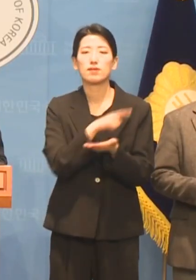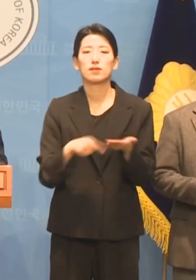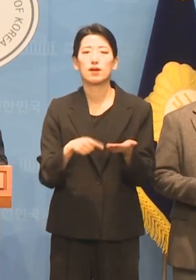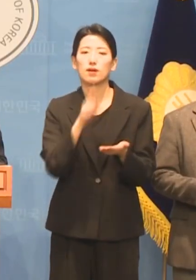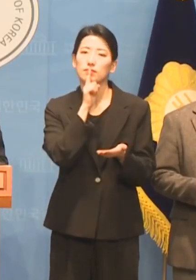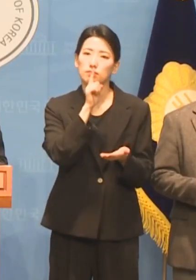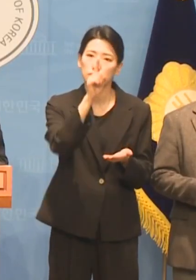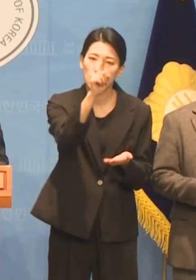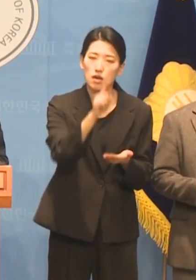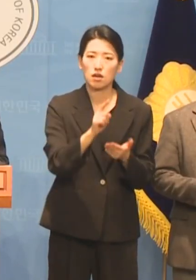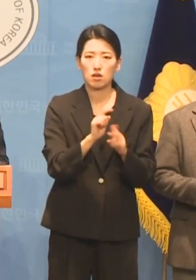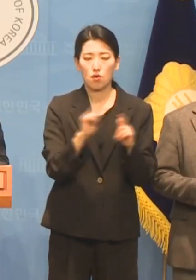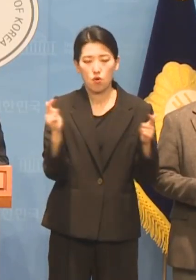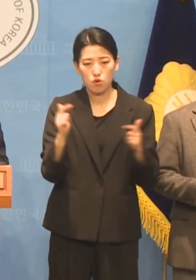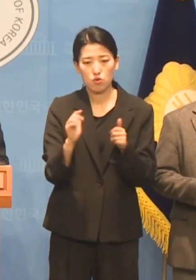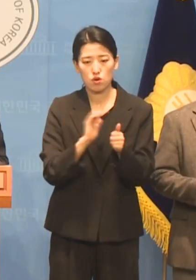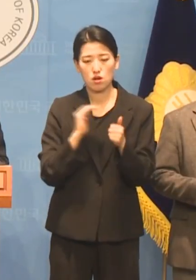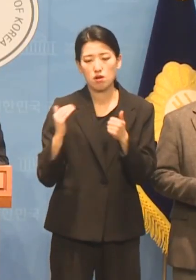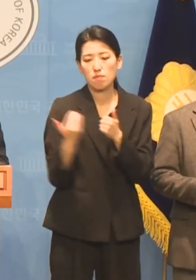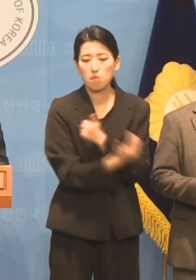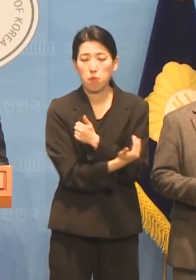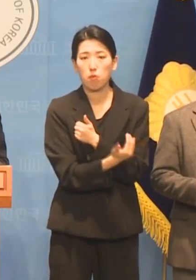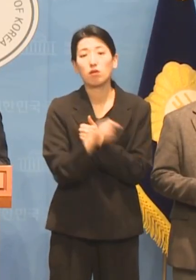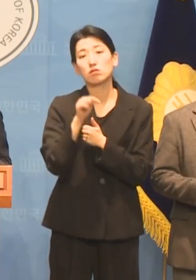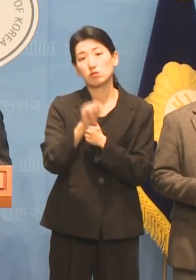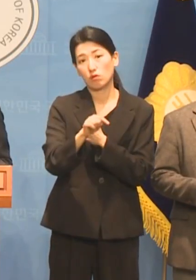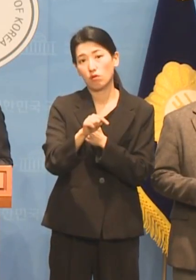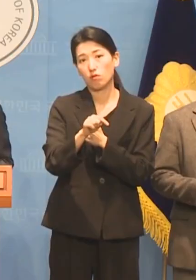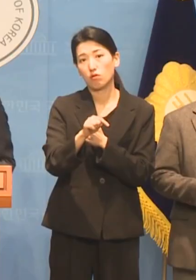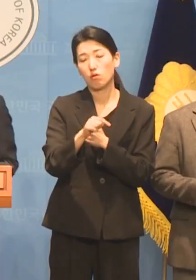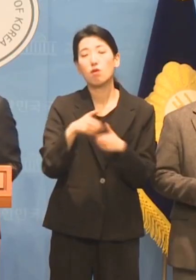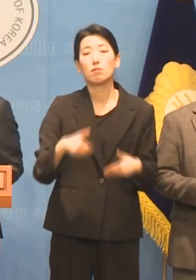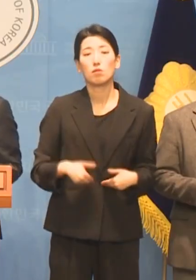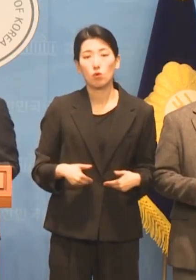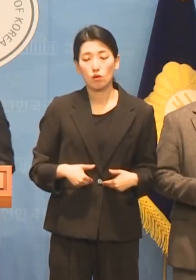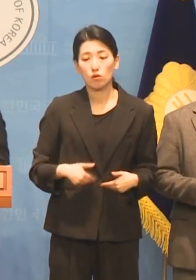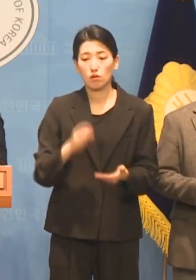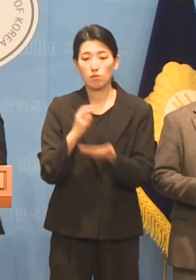구제 수단을 인정하는 것이 일반적이라고 했습니다.